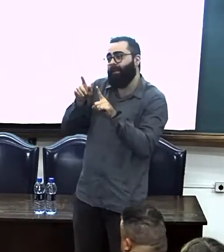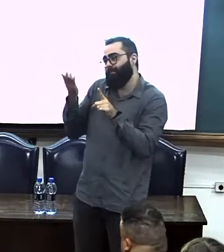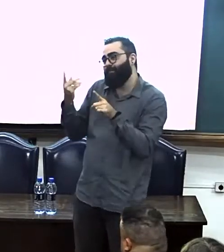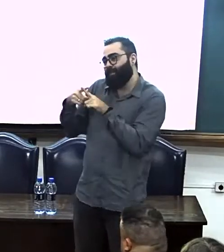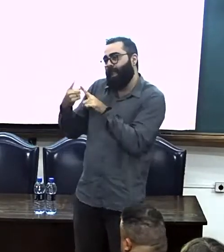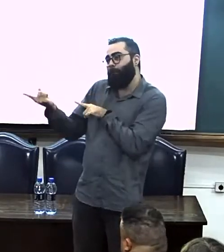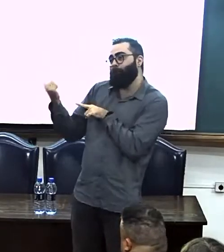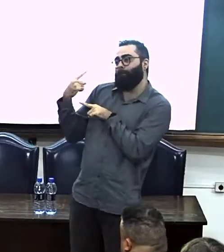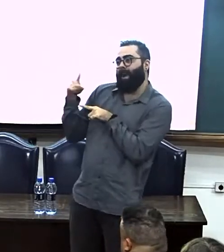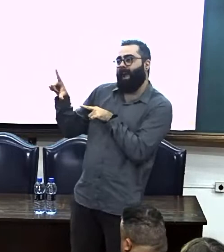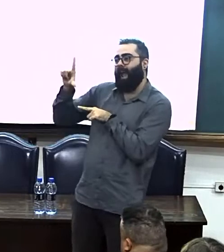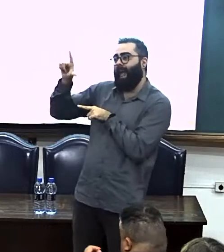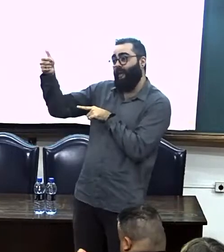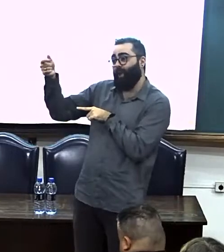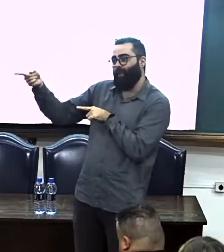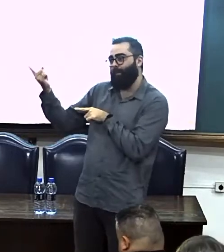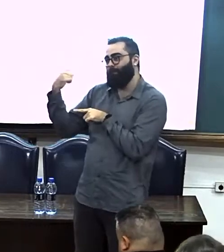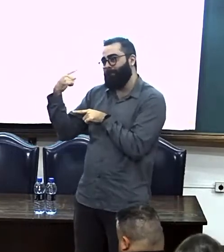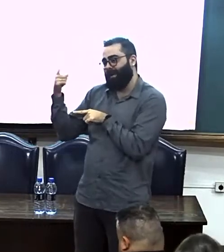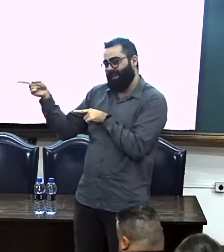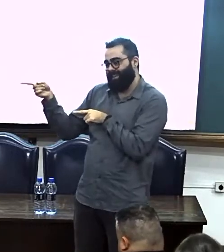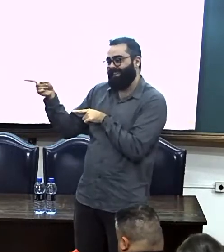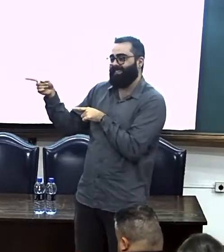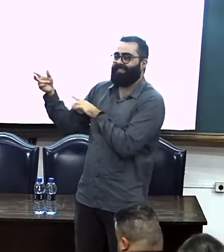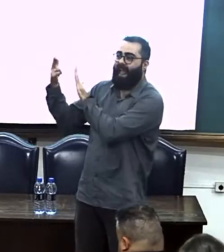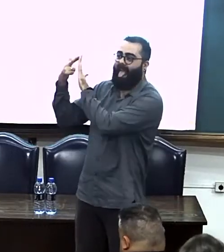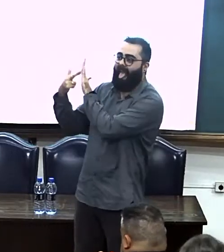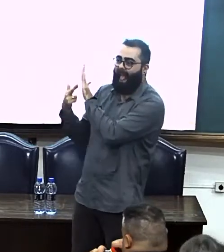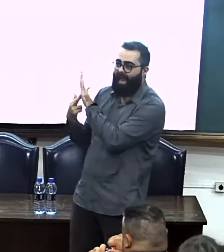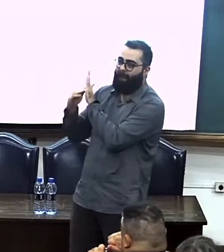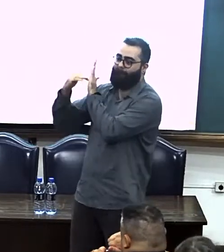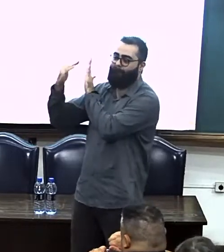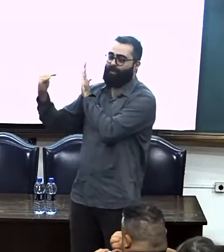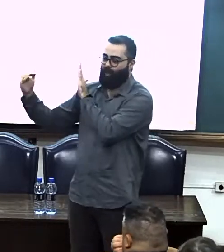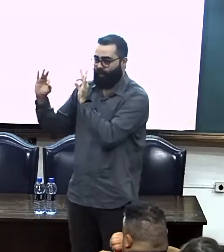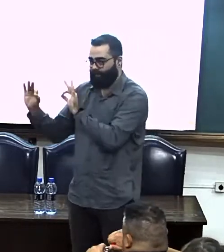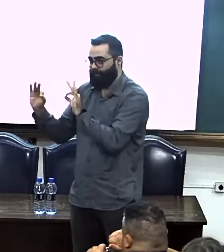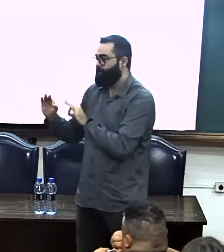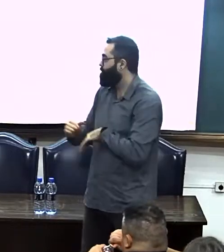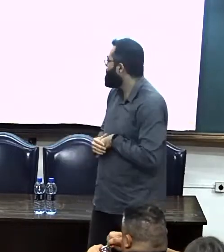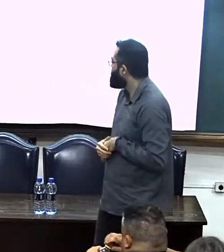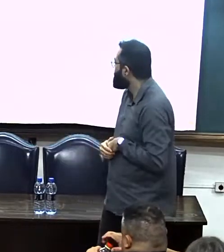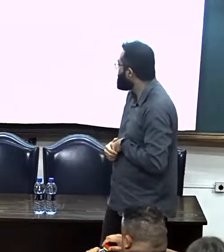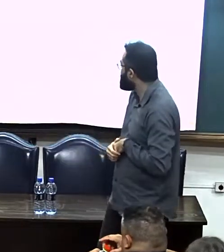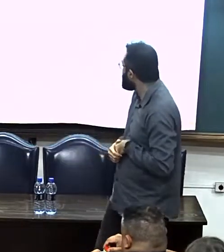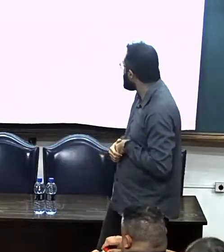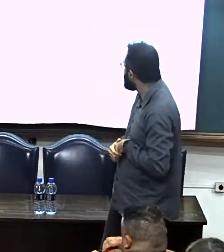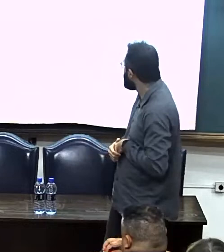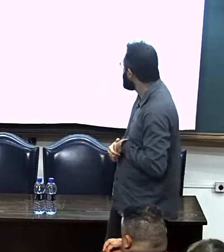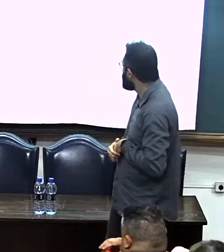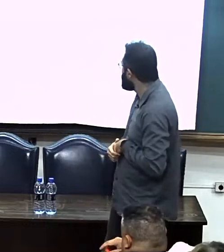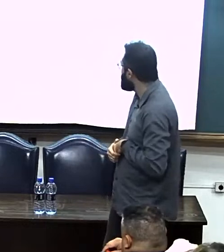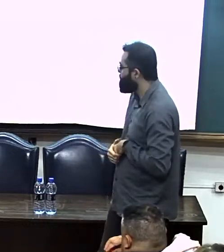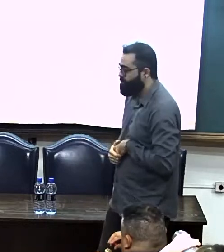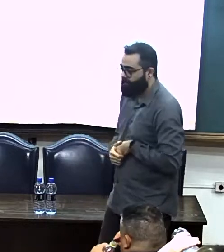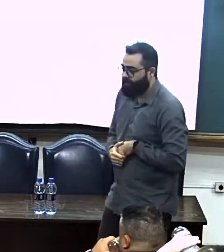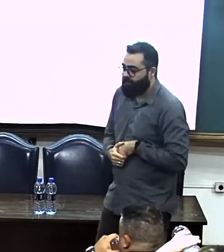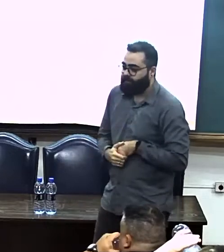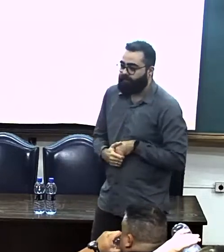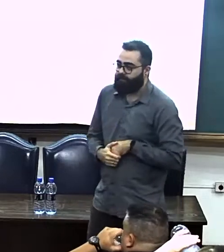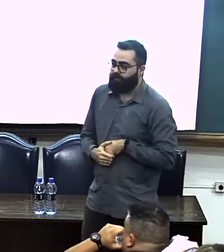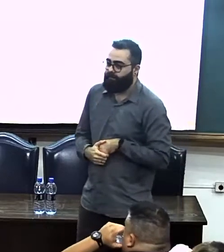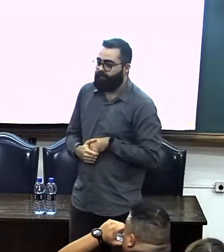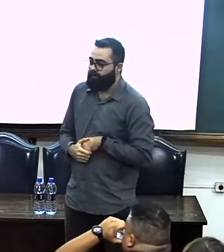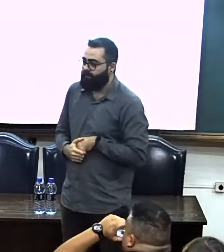resumir o que ela abordou até aqui, ela lista 4 pontos, né? O primeiro é que